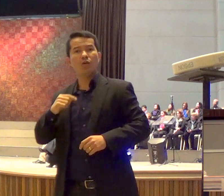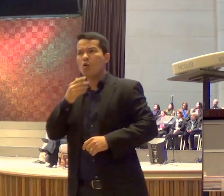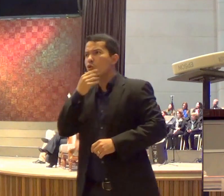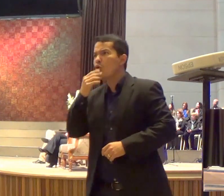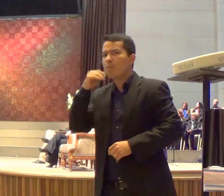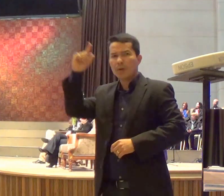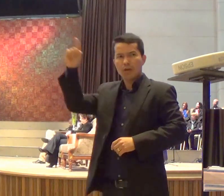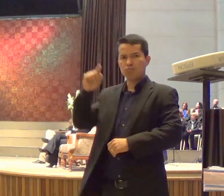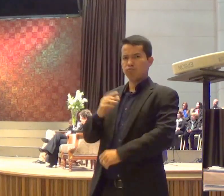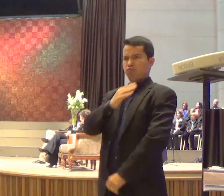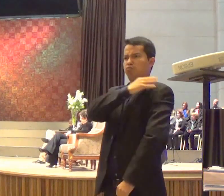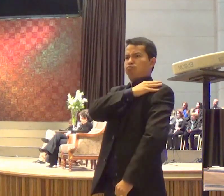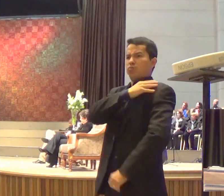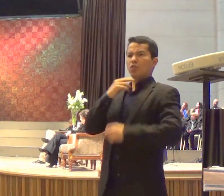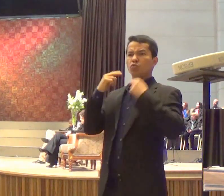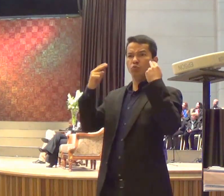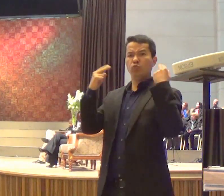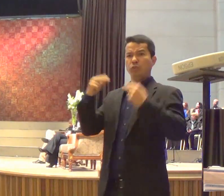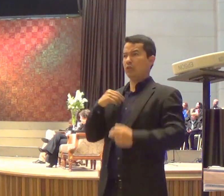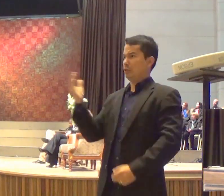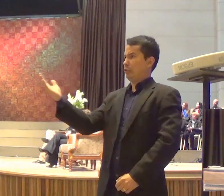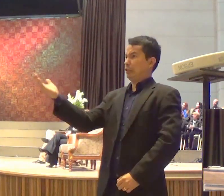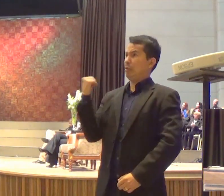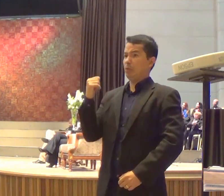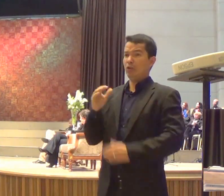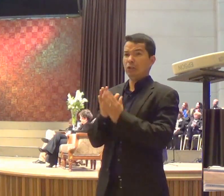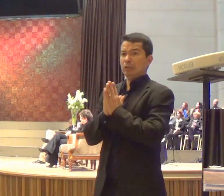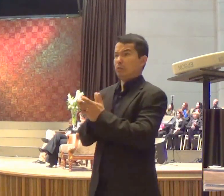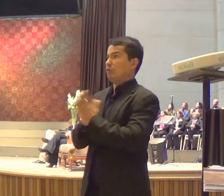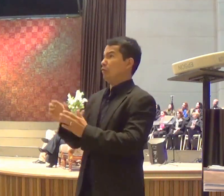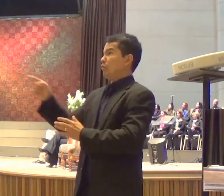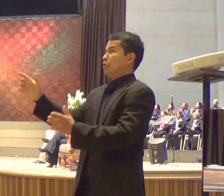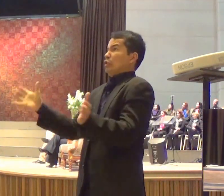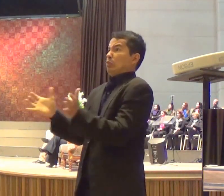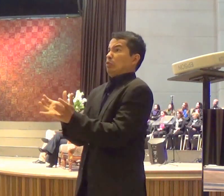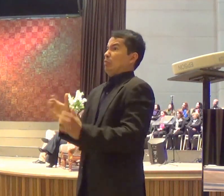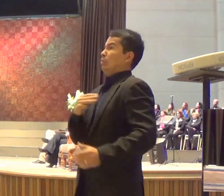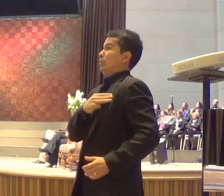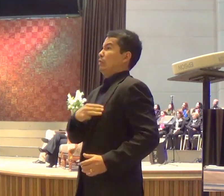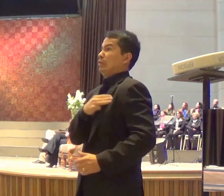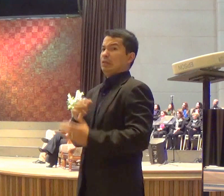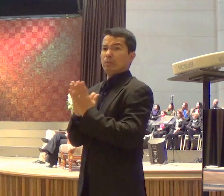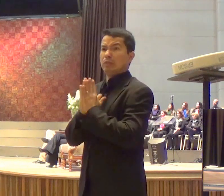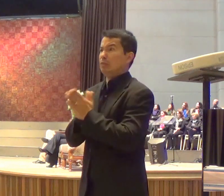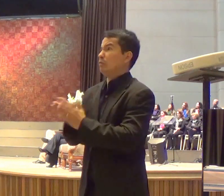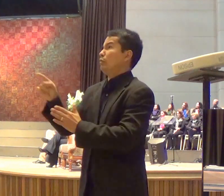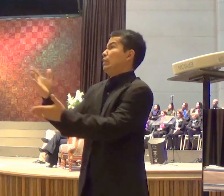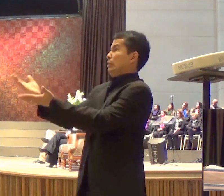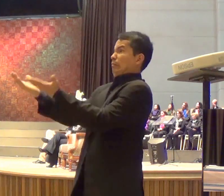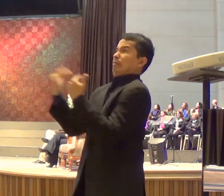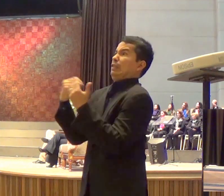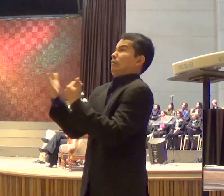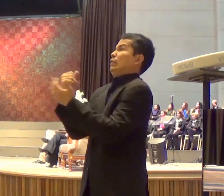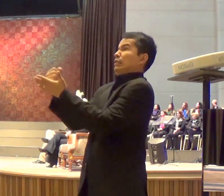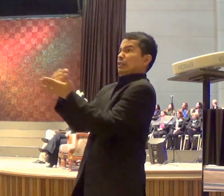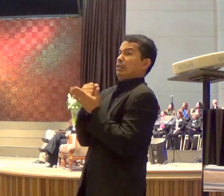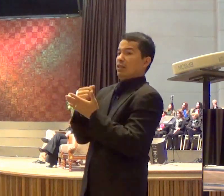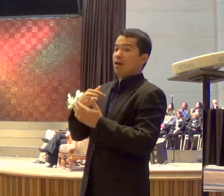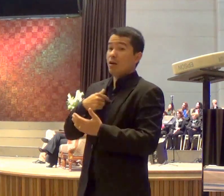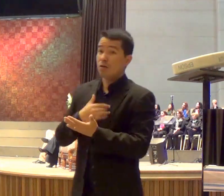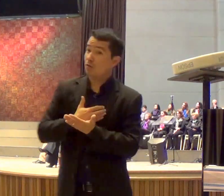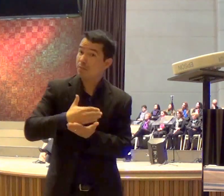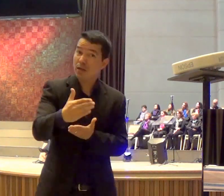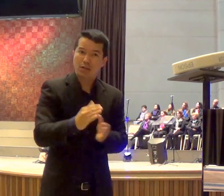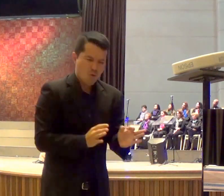Guarulhos convocou a junta de Missões Nacionais para abrir um trabalho cristolândia em Guarulhos e eu estou coordenando lá também